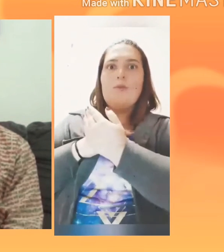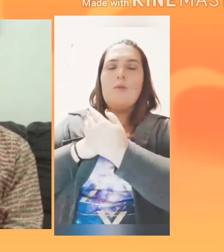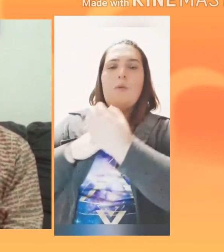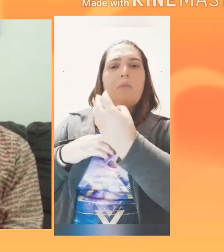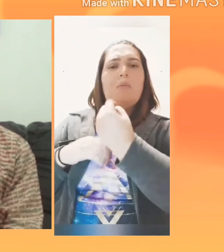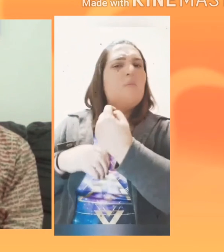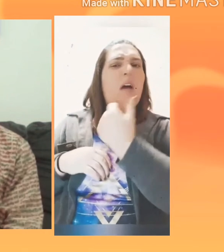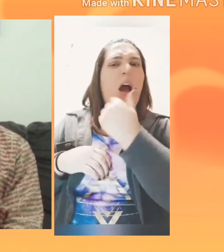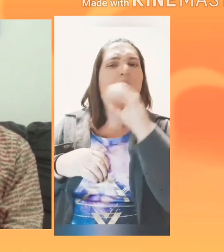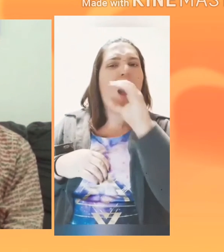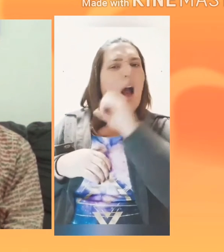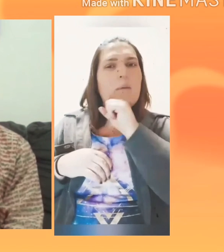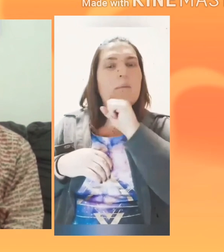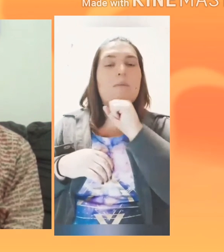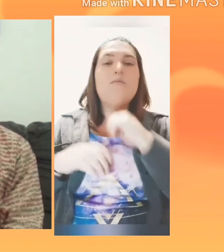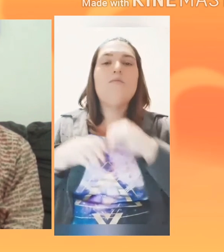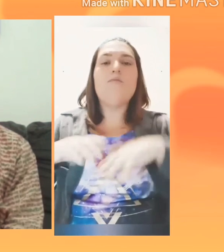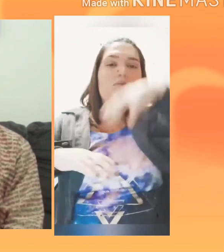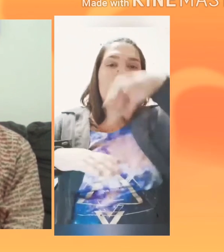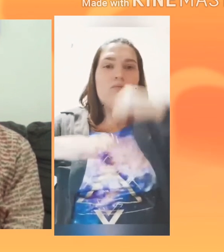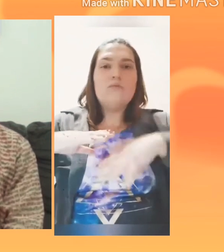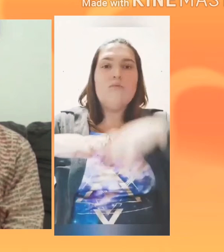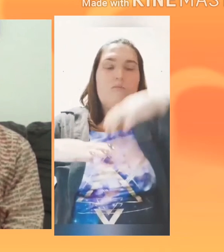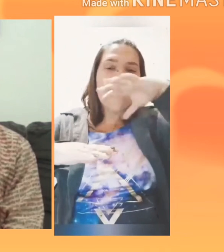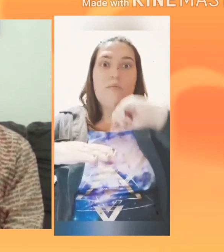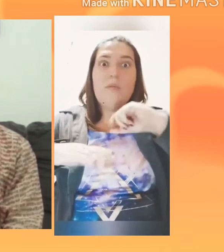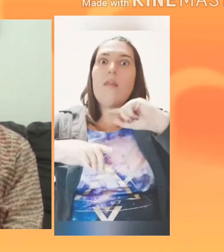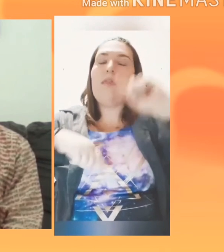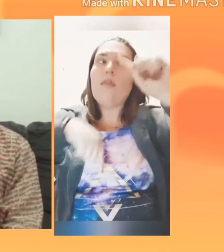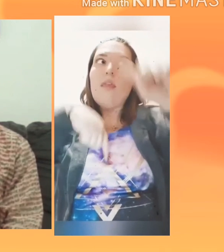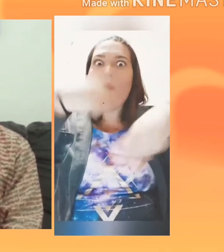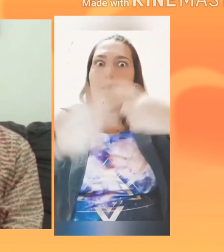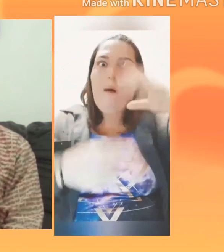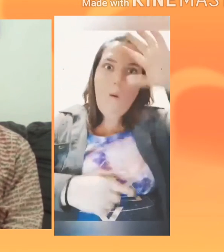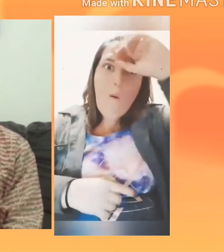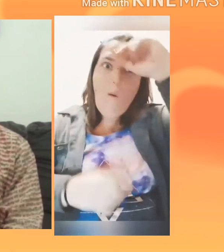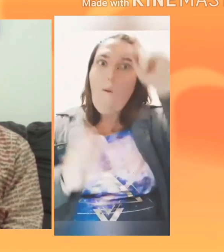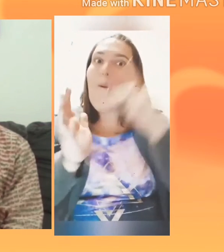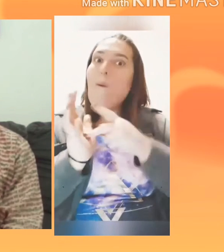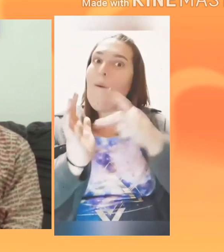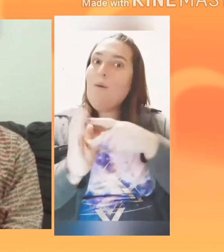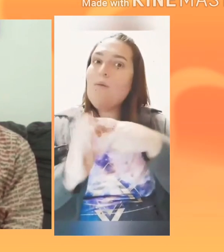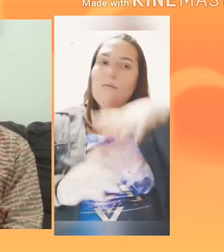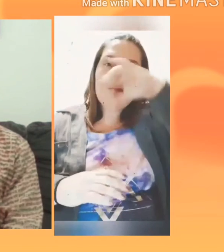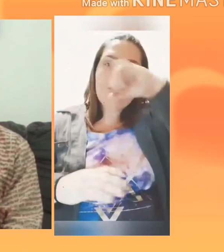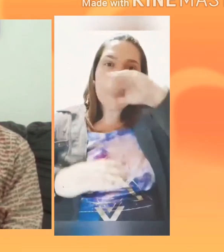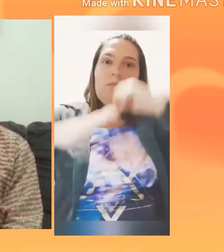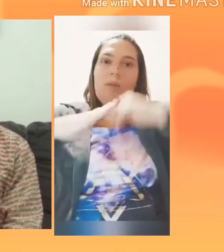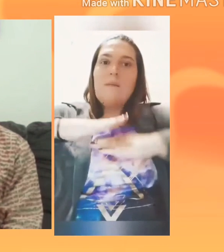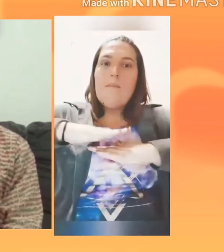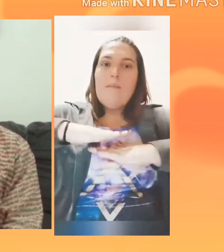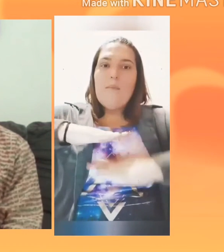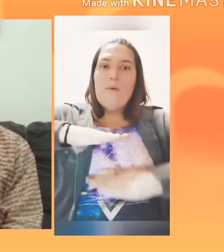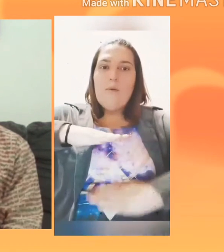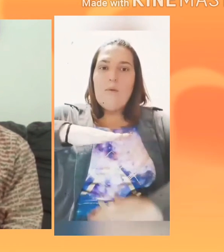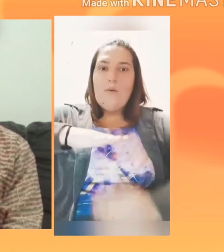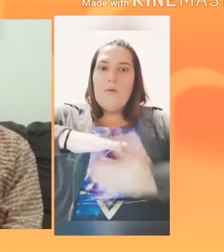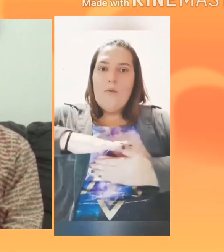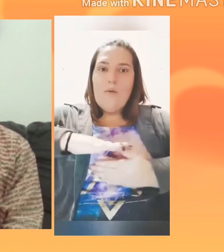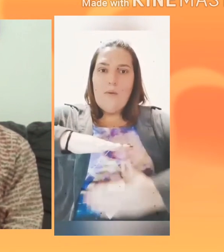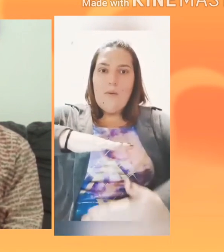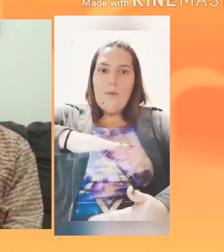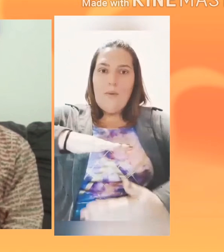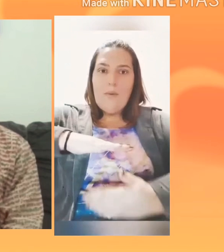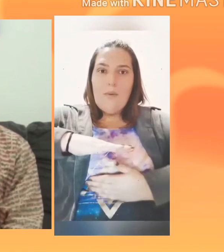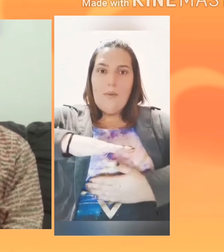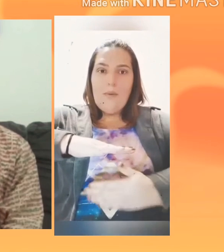momento difícil um exercício respiratório, que depois eu vim a saber, aqui no Ocidente, dentro do yoga, a gente chama de respiração abdominal.